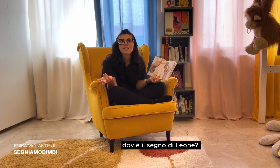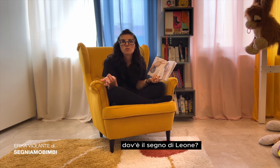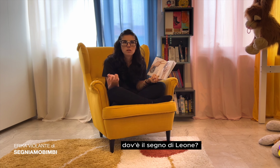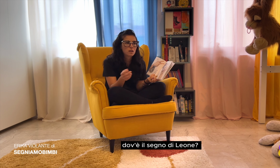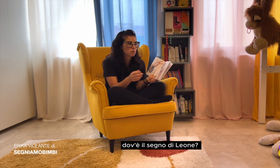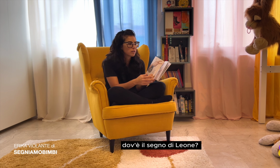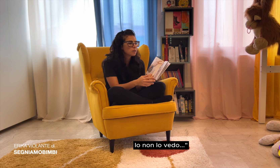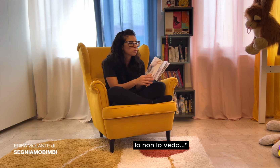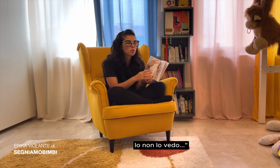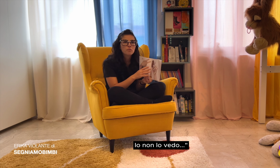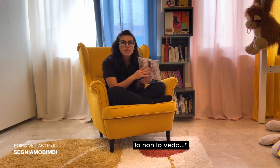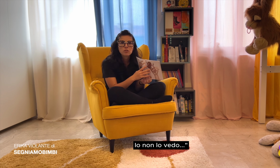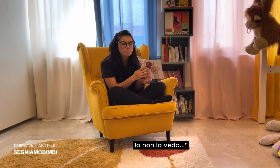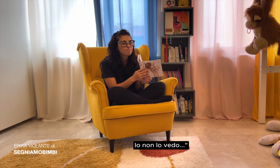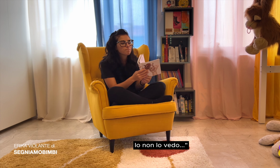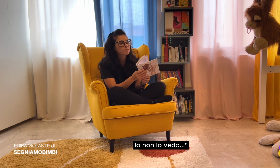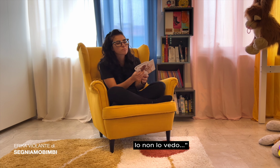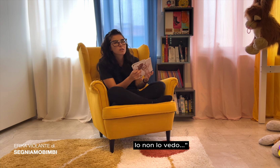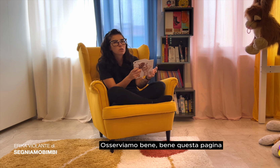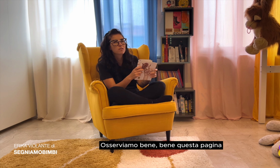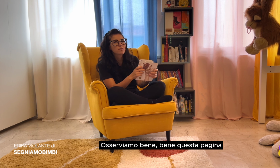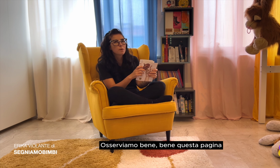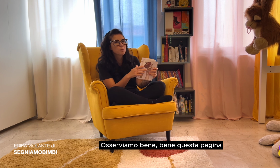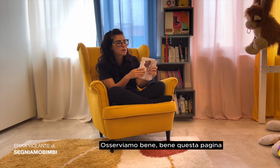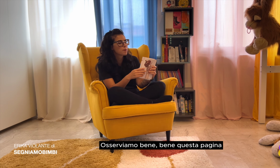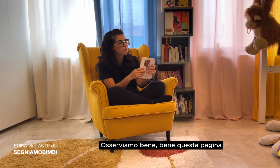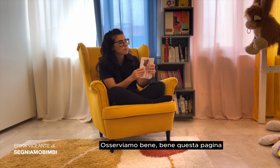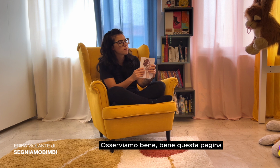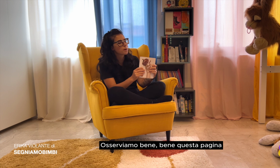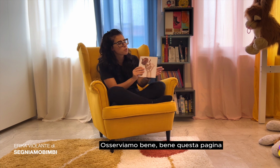di leone? Io non lo vedo. Osserviamo bene bene questa pagina.